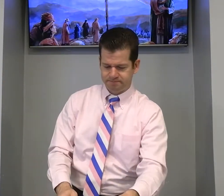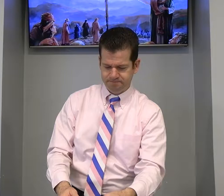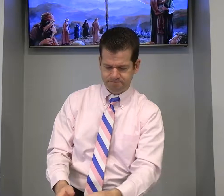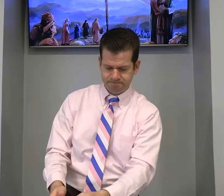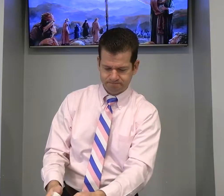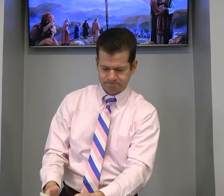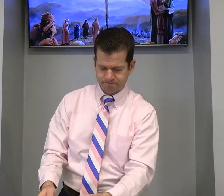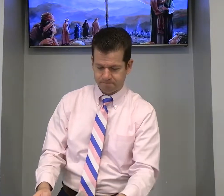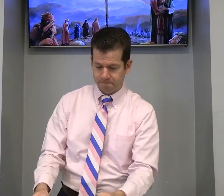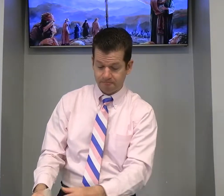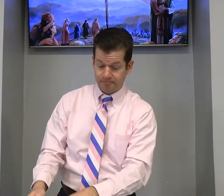Ok.